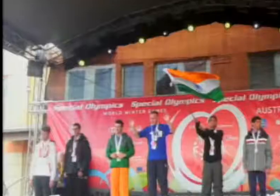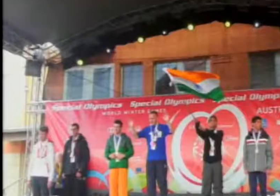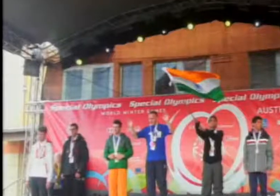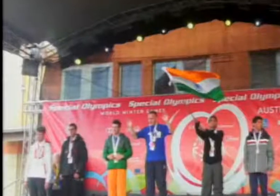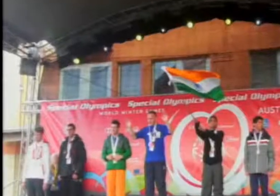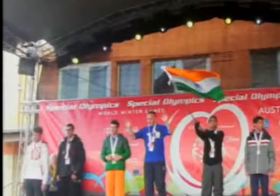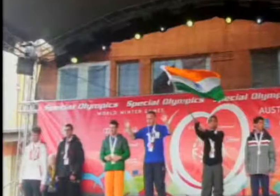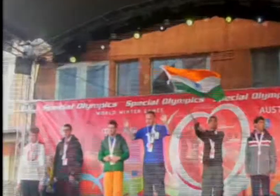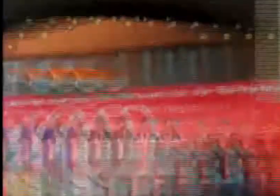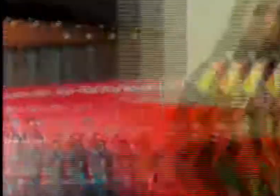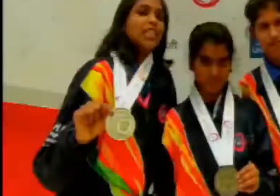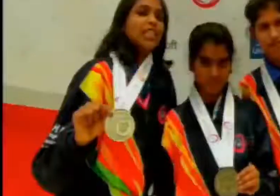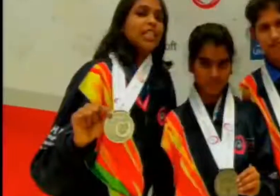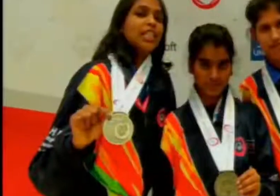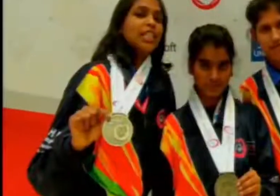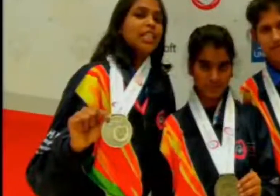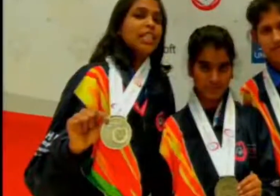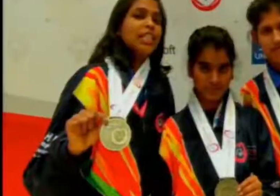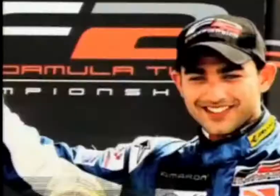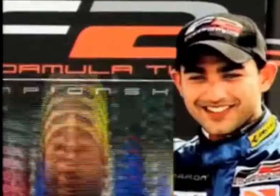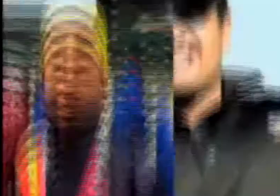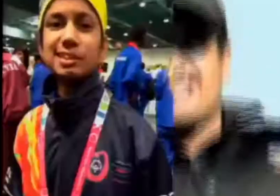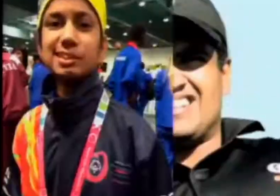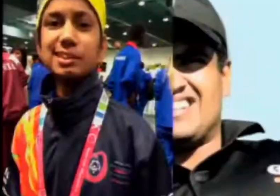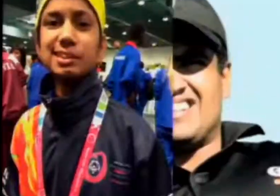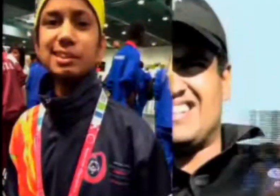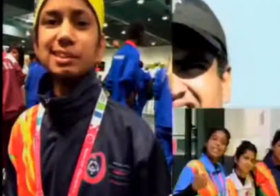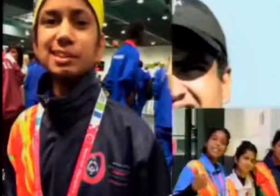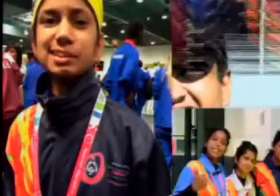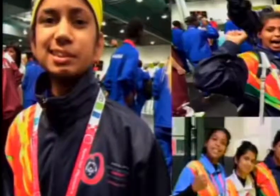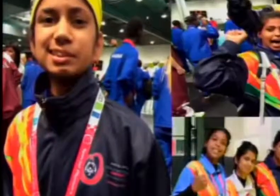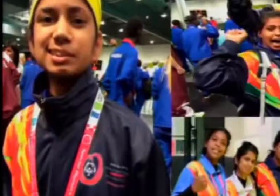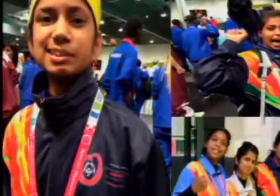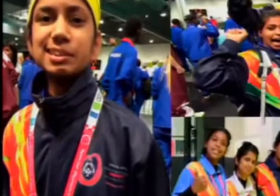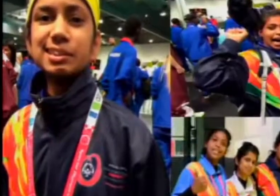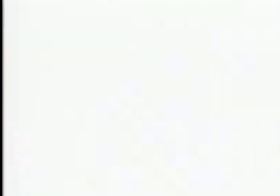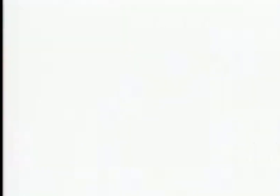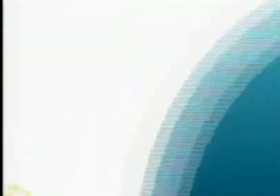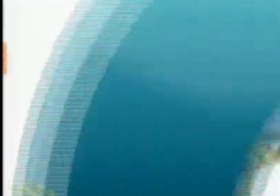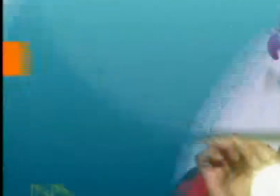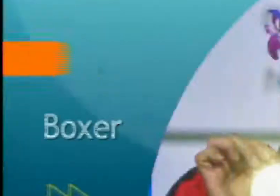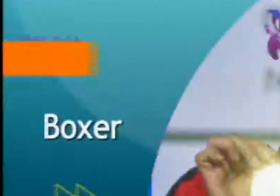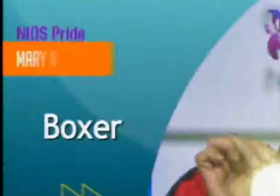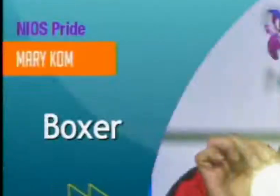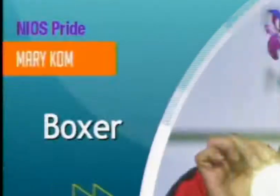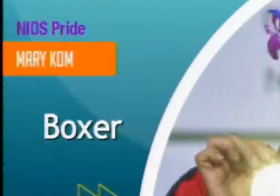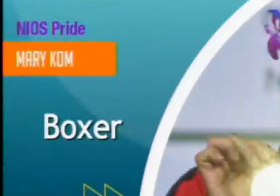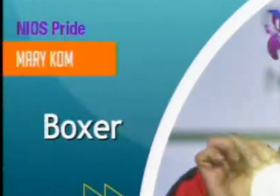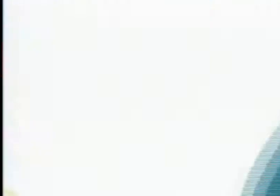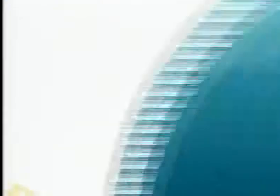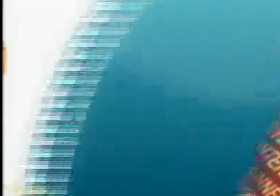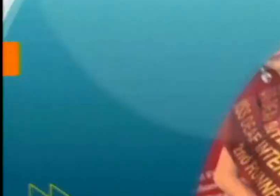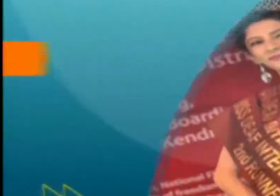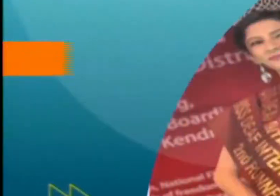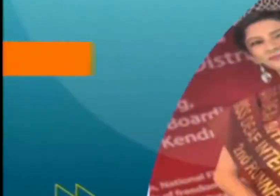रास्ता स्वयं चुने कोई मन चाहा केंद्र चुने